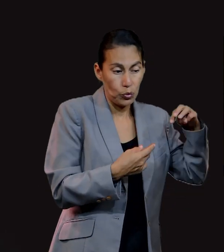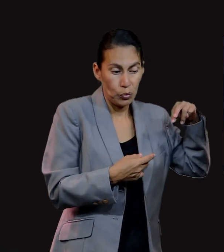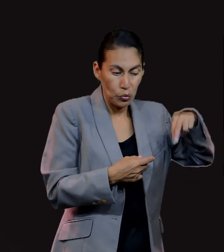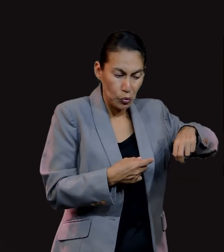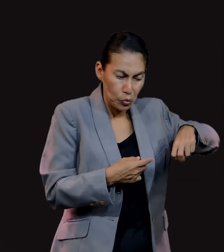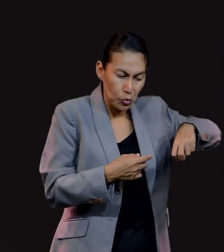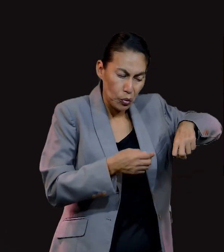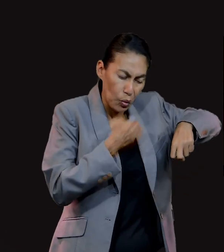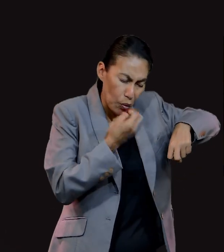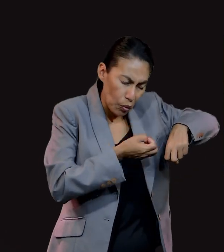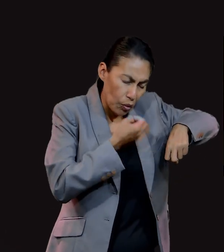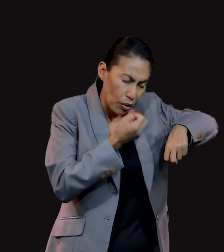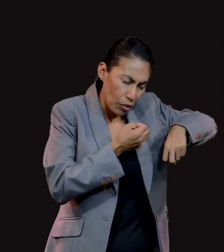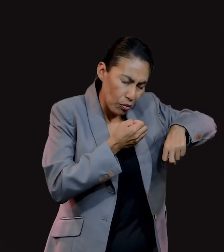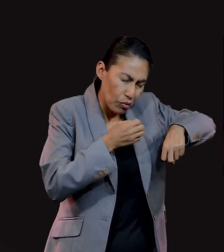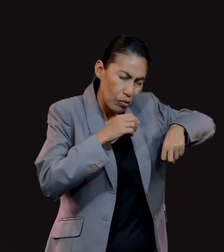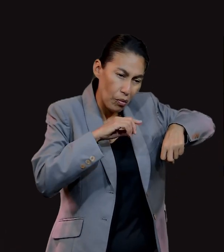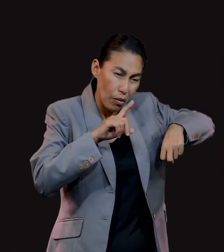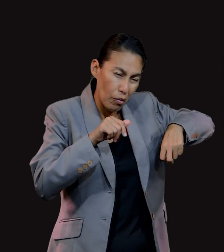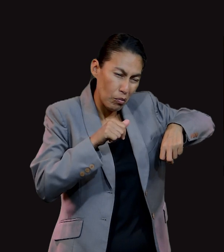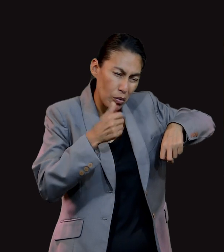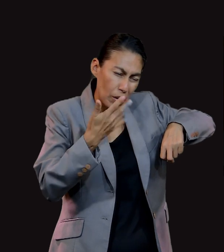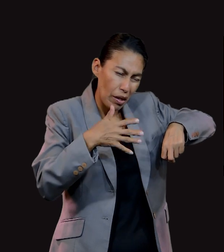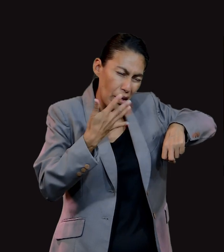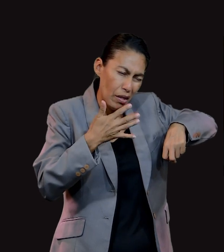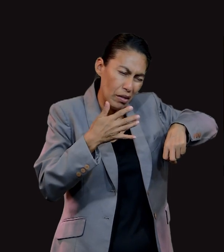orando cuando de repente nuevamente